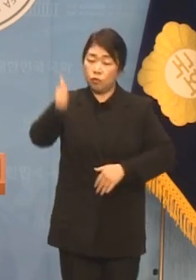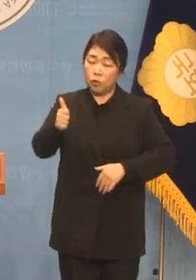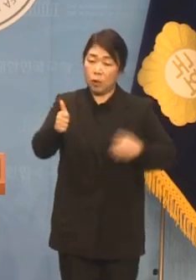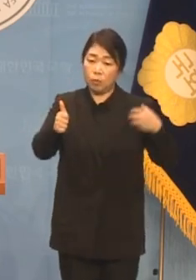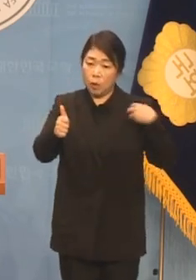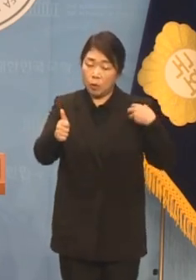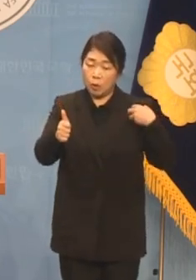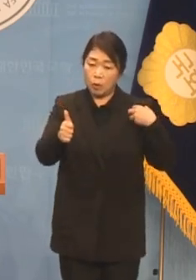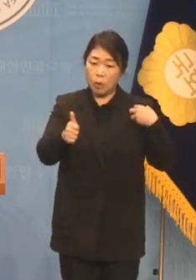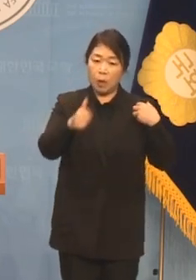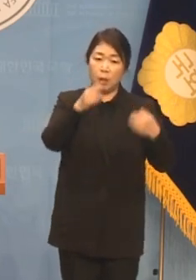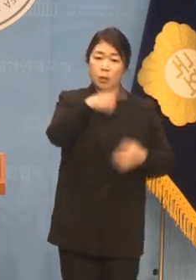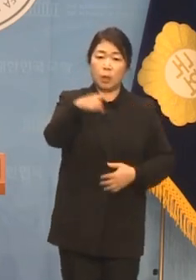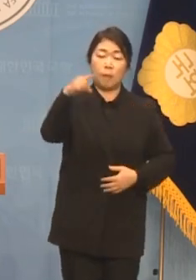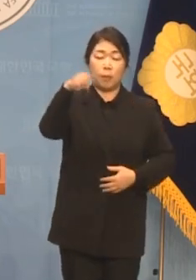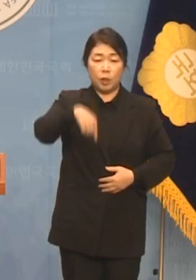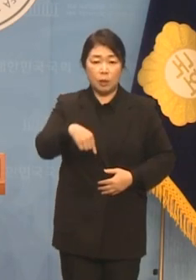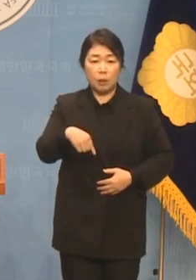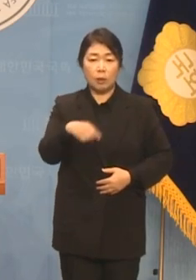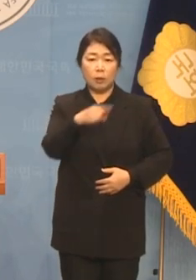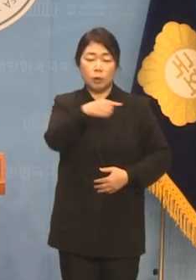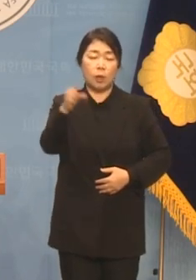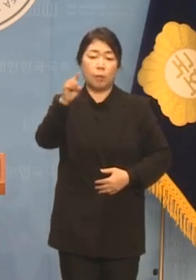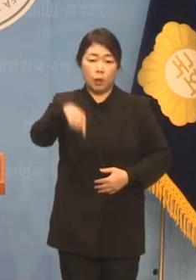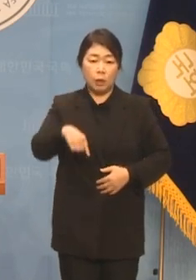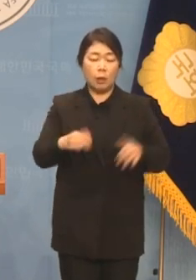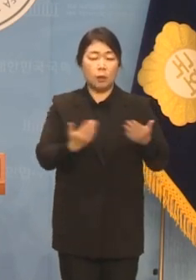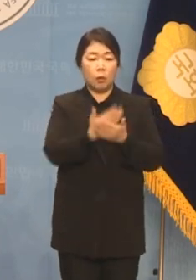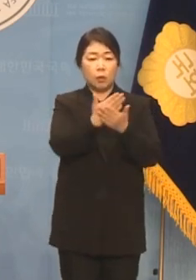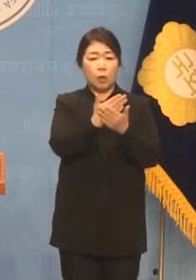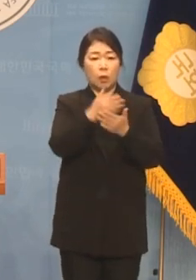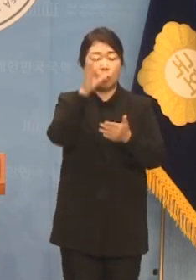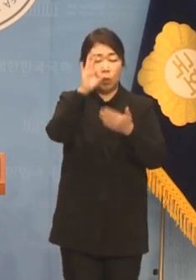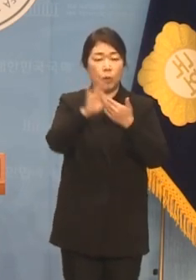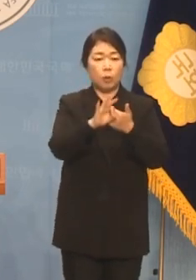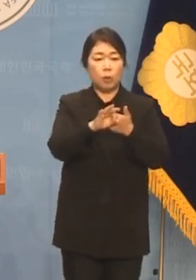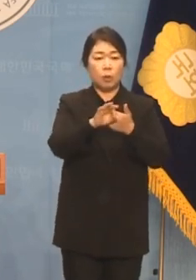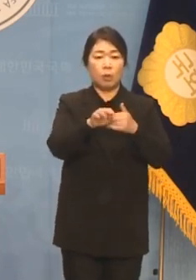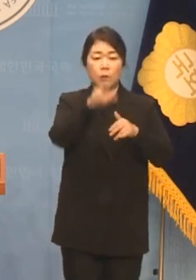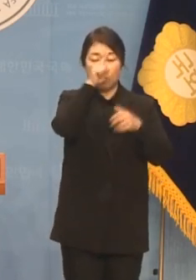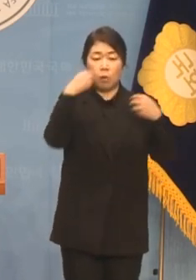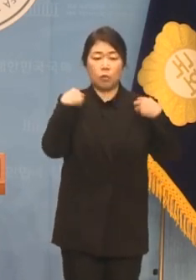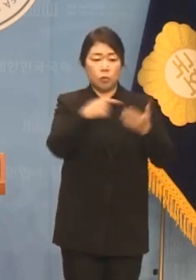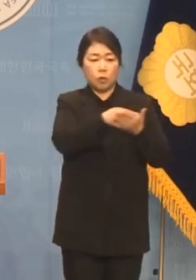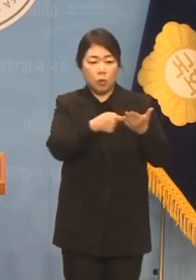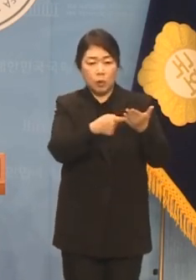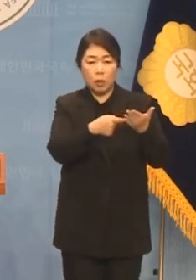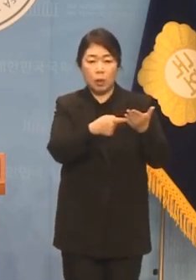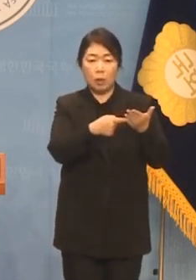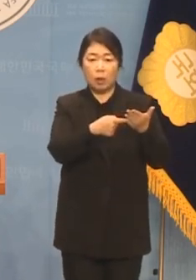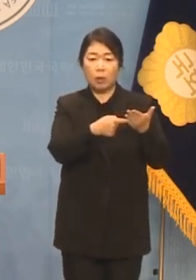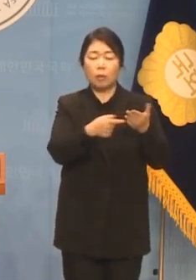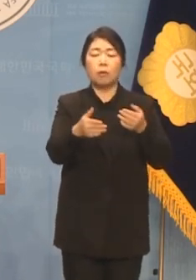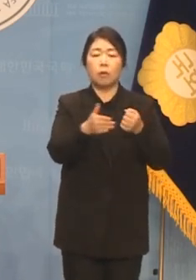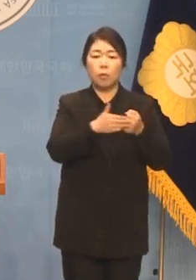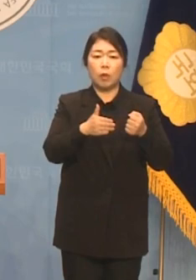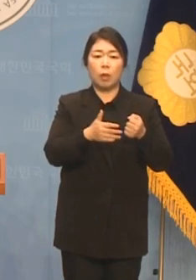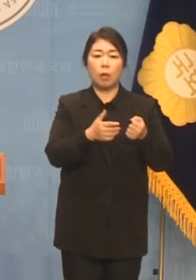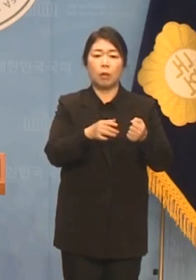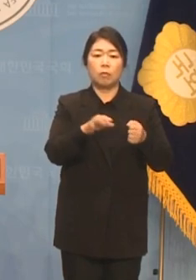GDP 성장 기어도 현황을 보더라도 지금은 정부 적자를 감수한 재정 제출이 요구되는